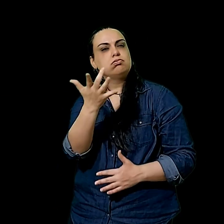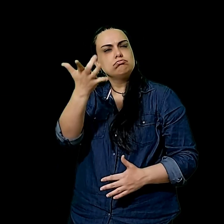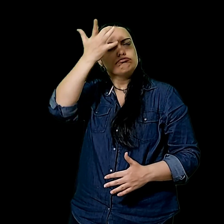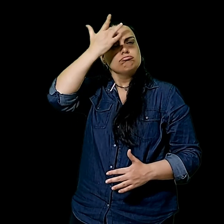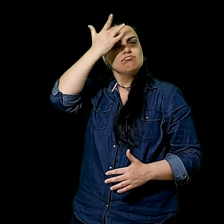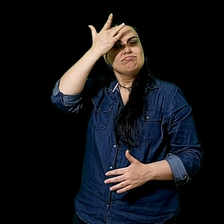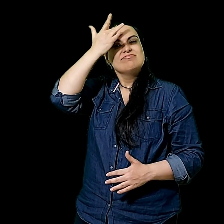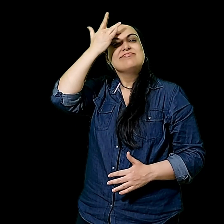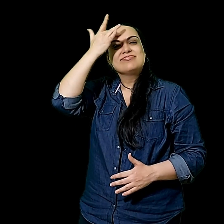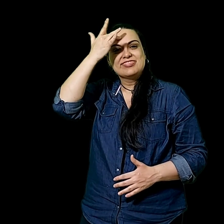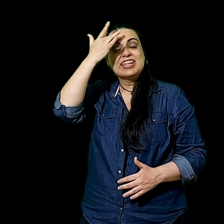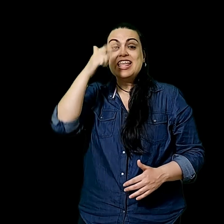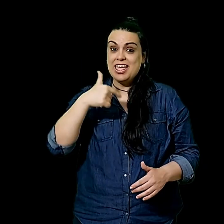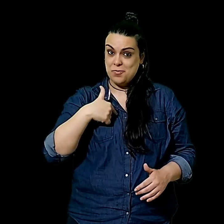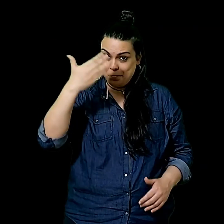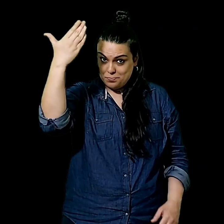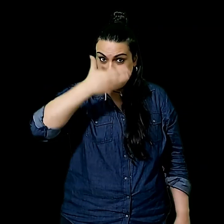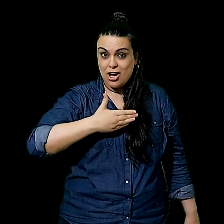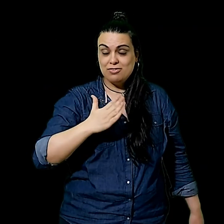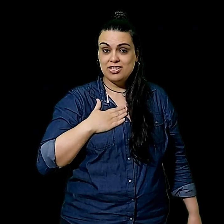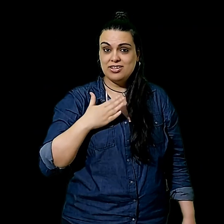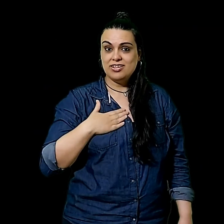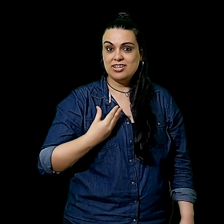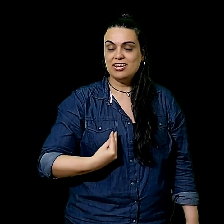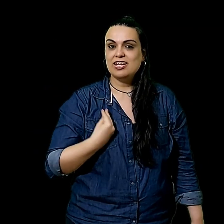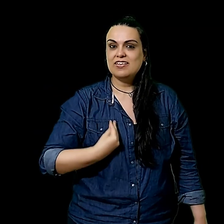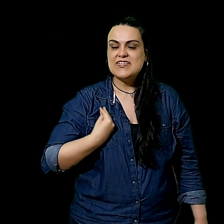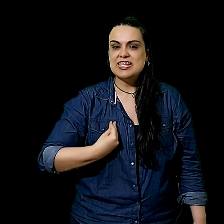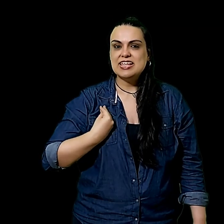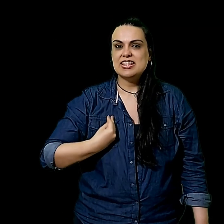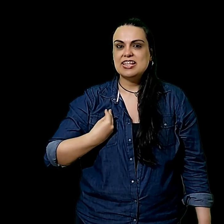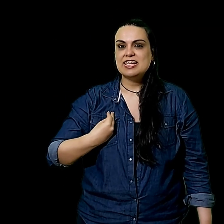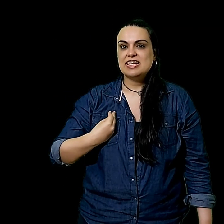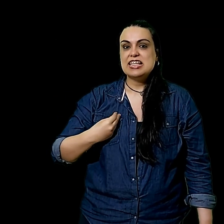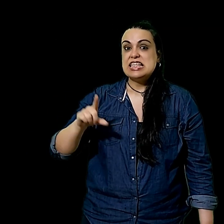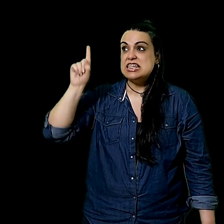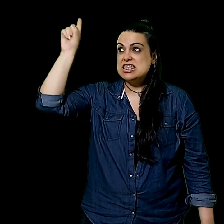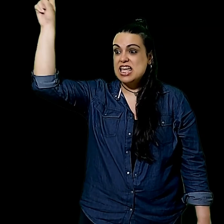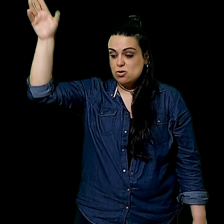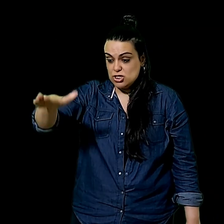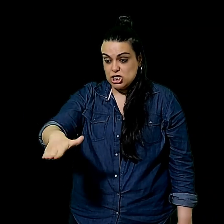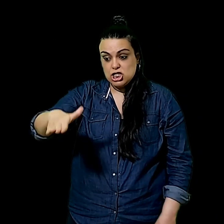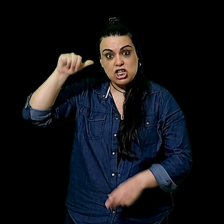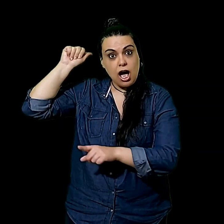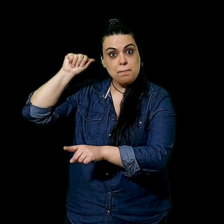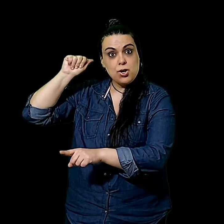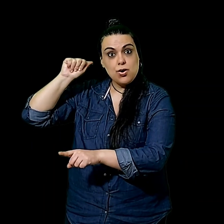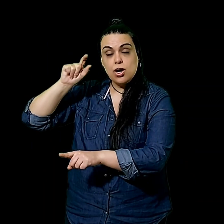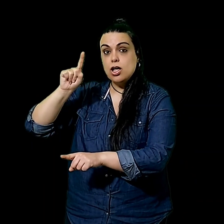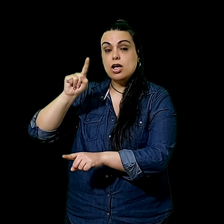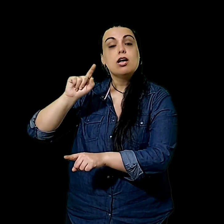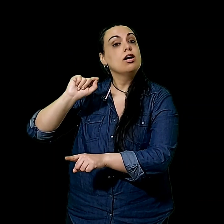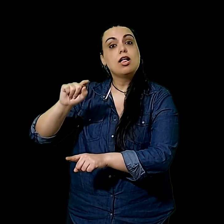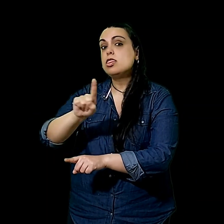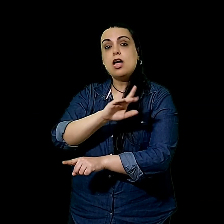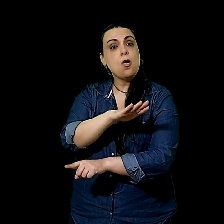aqui como prova viva de que a chamada de Deus na vida de alguém não morre,